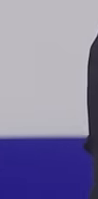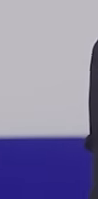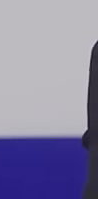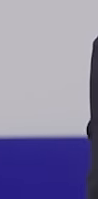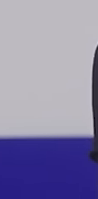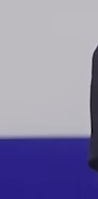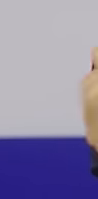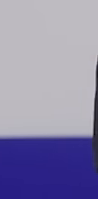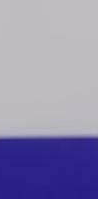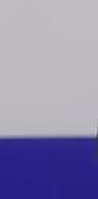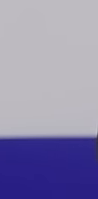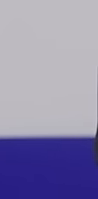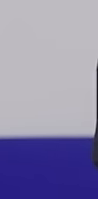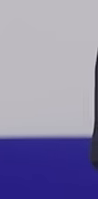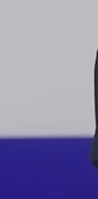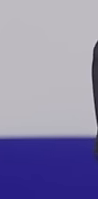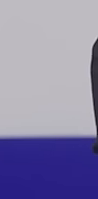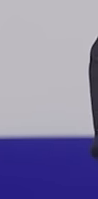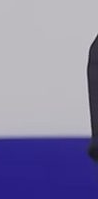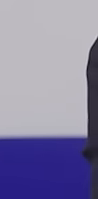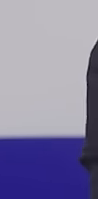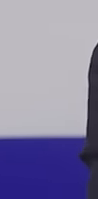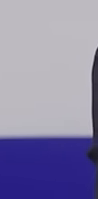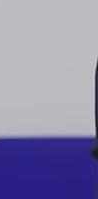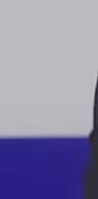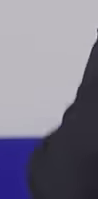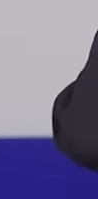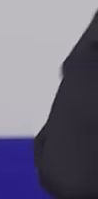것입니다. 그리고 그렇게 하기 위해서